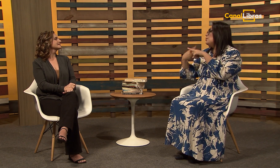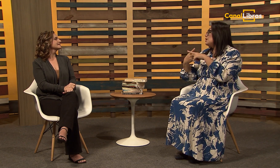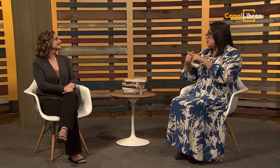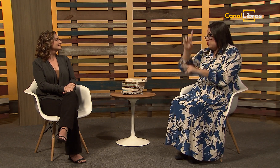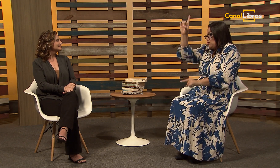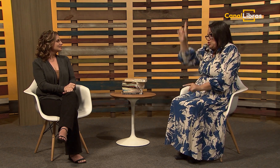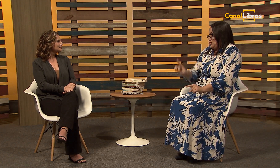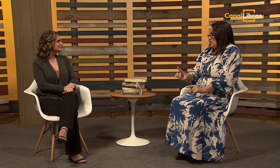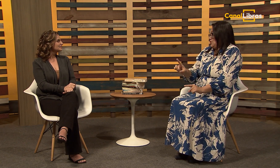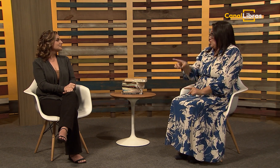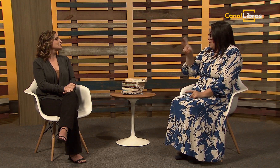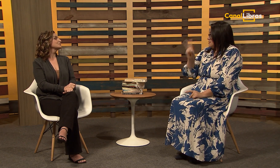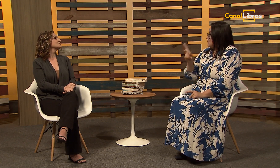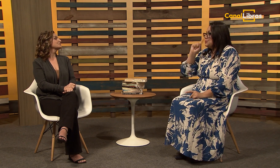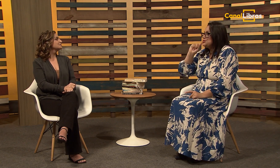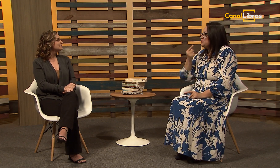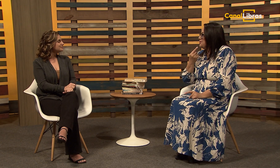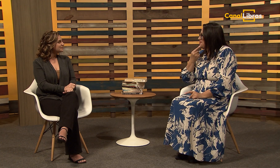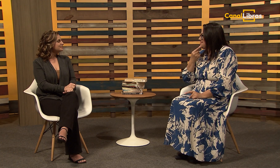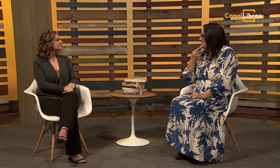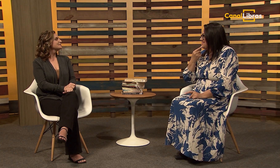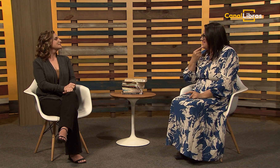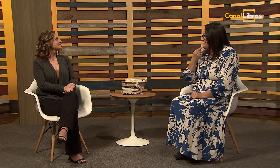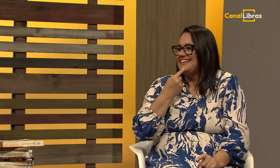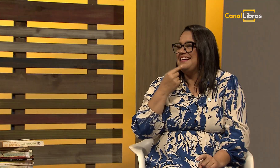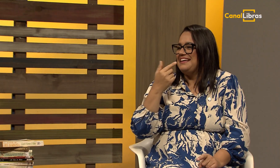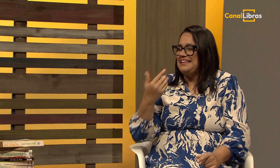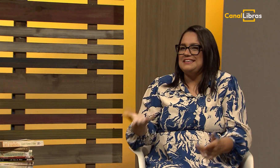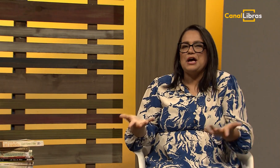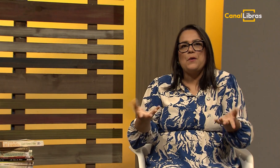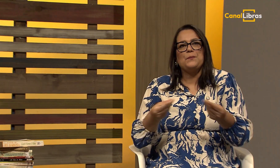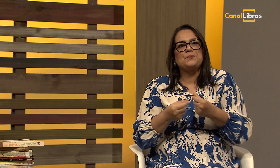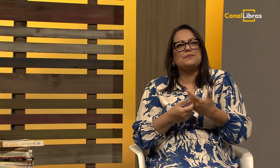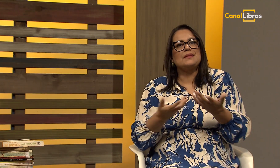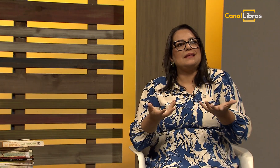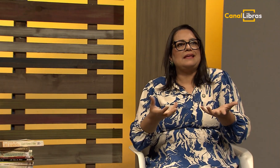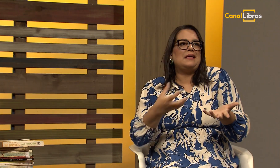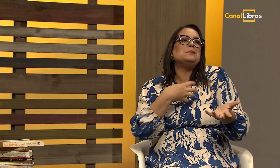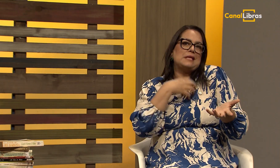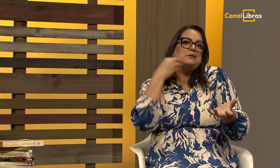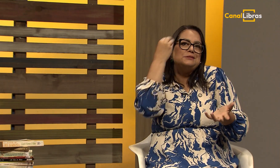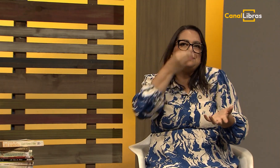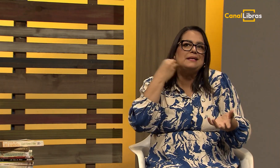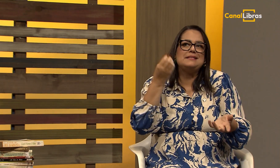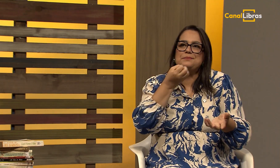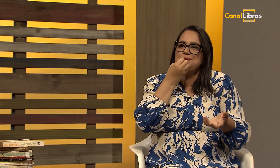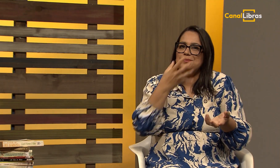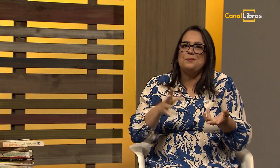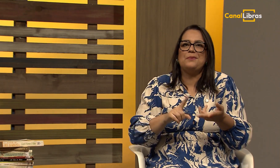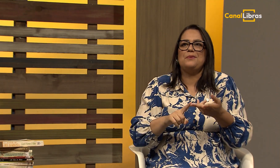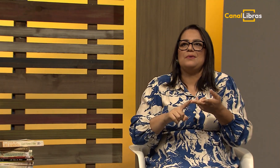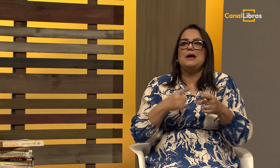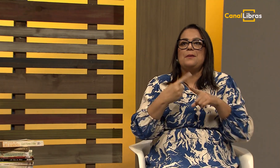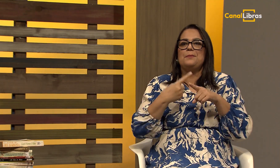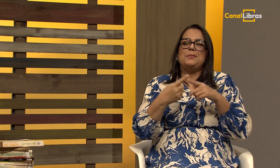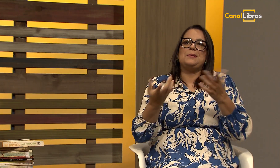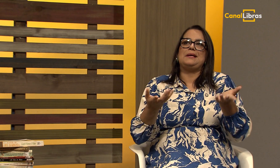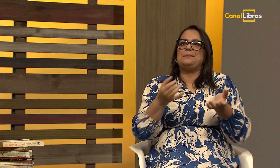em Libras. Afinal, a direção tem sempre o gestor surdo. É uma experiência muito boa e também